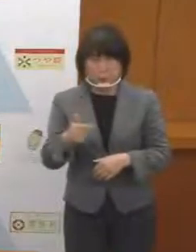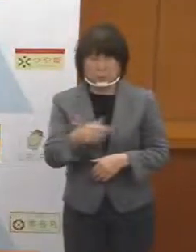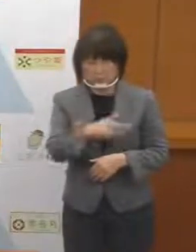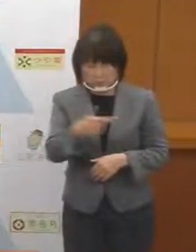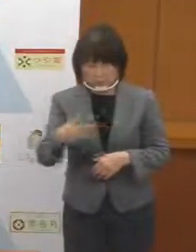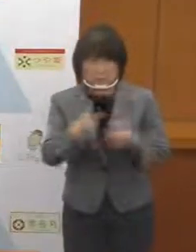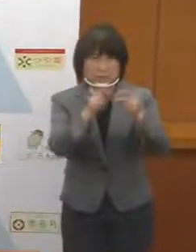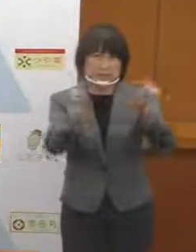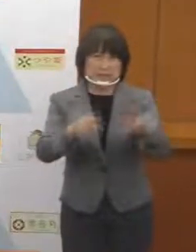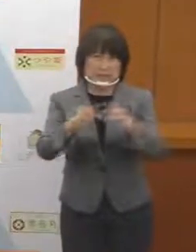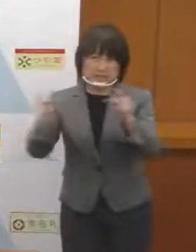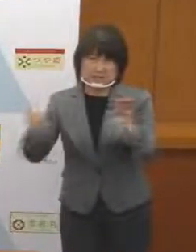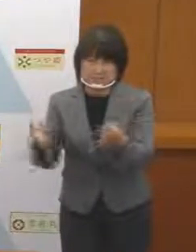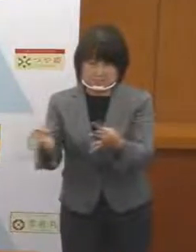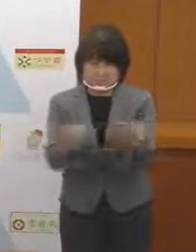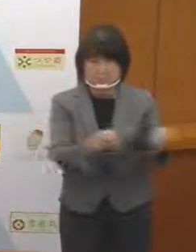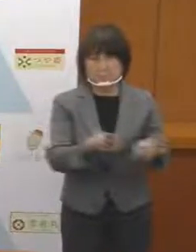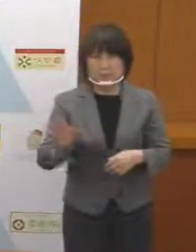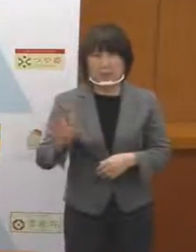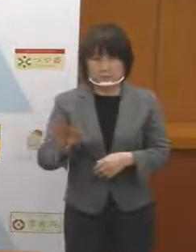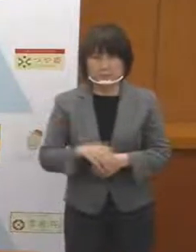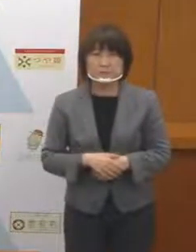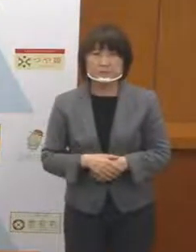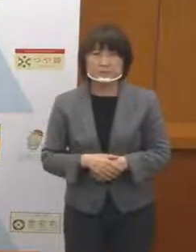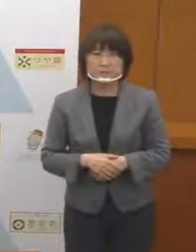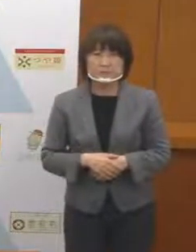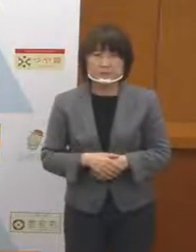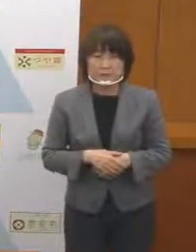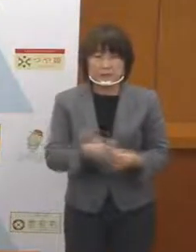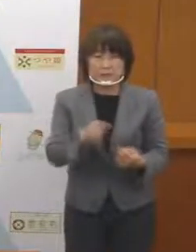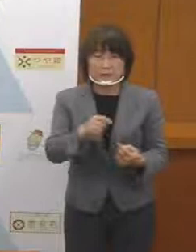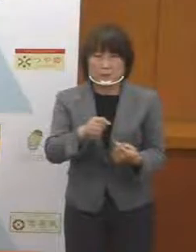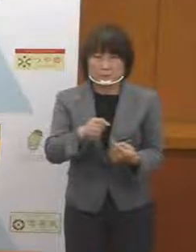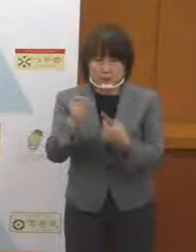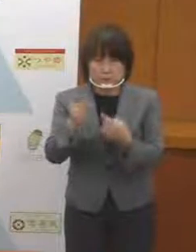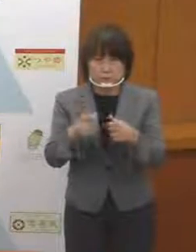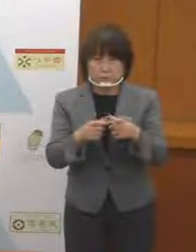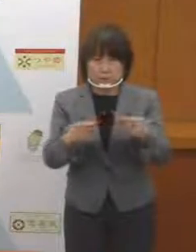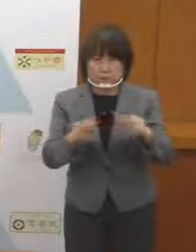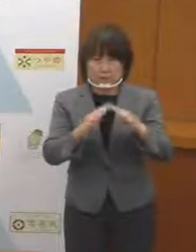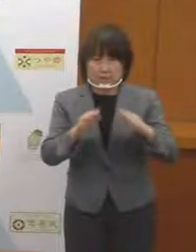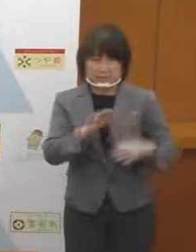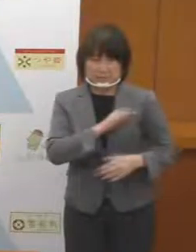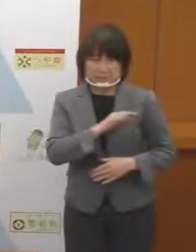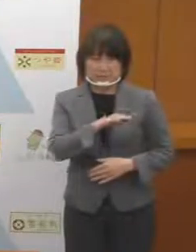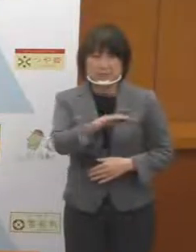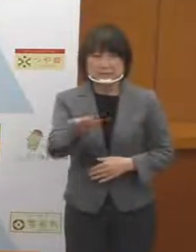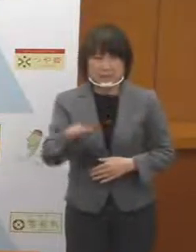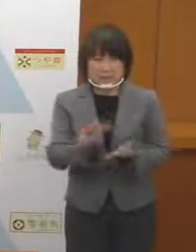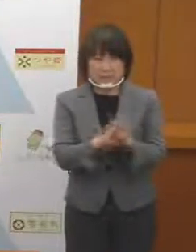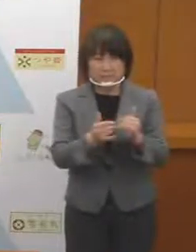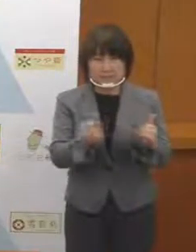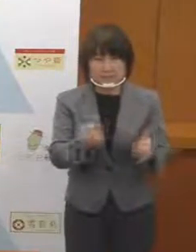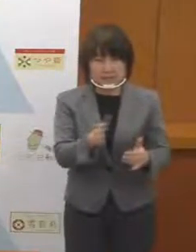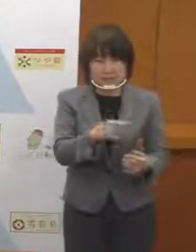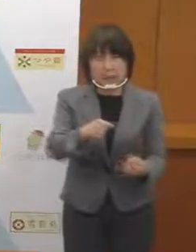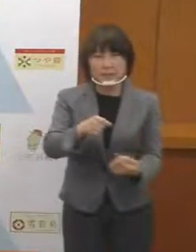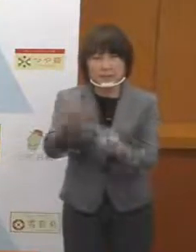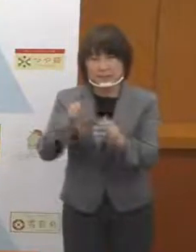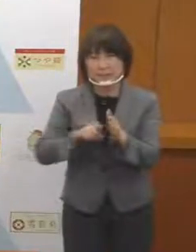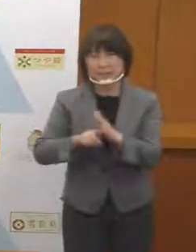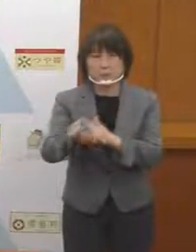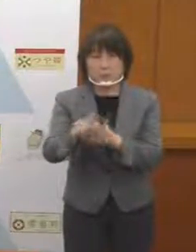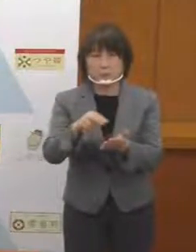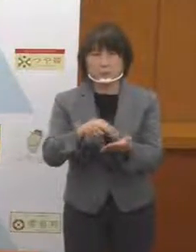課題が山積しております県選出国会議員の皆様は県民から選ばれた県民の代表